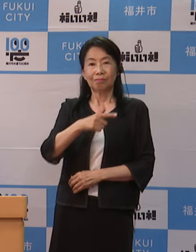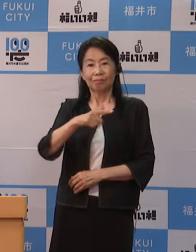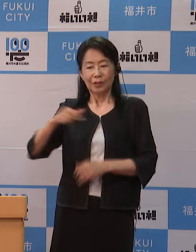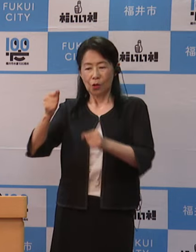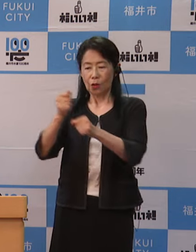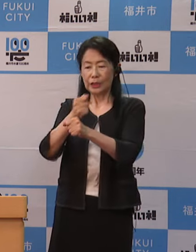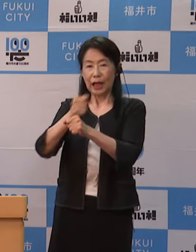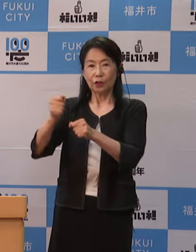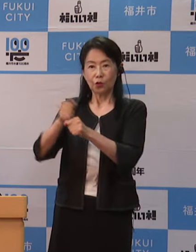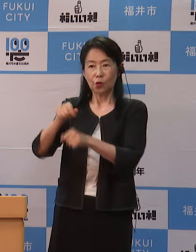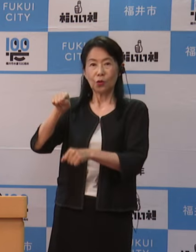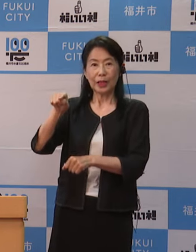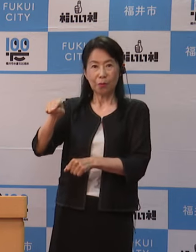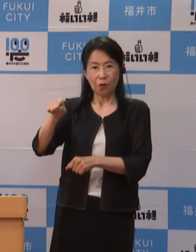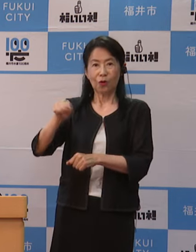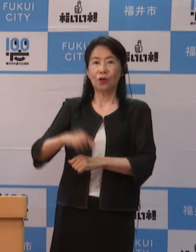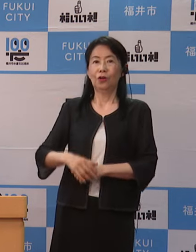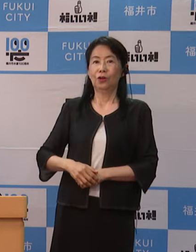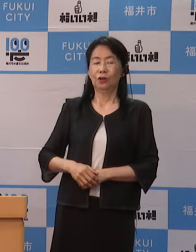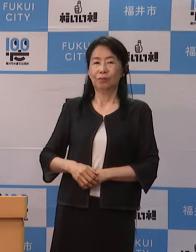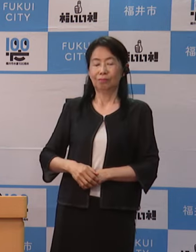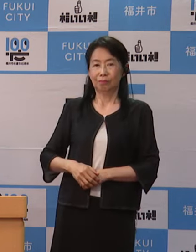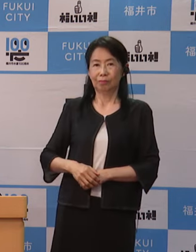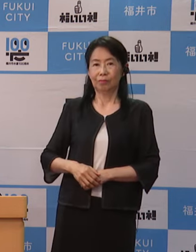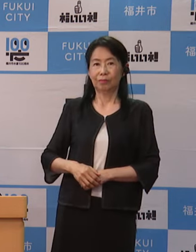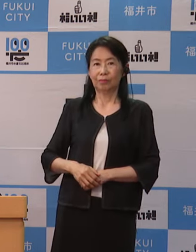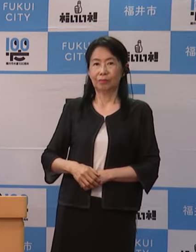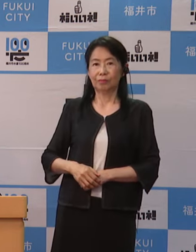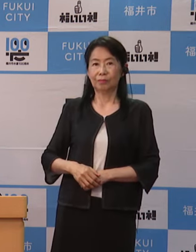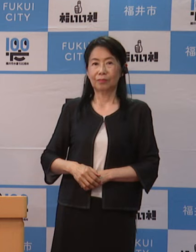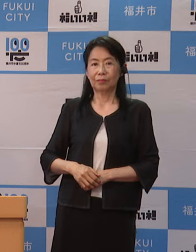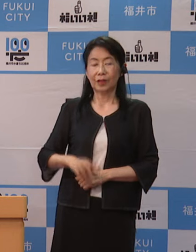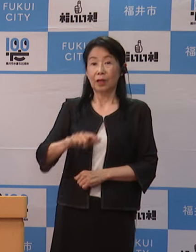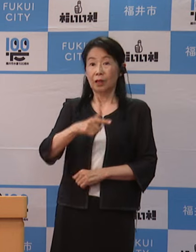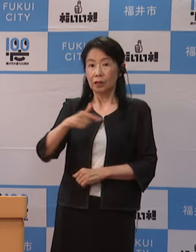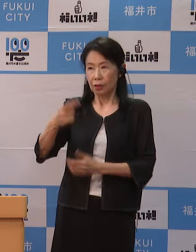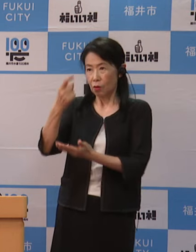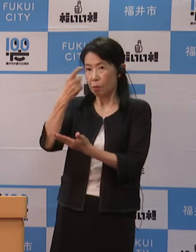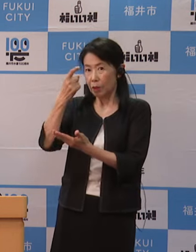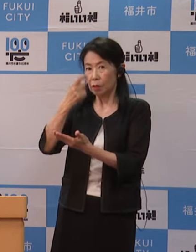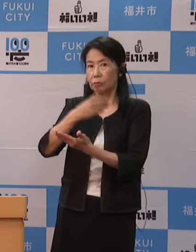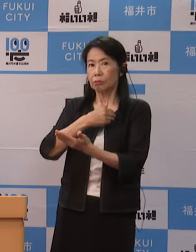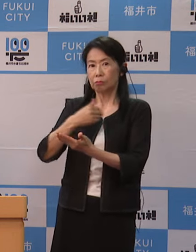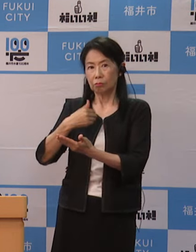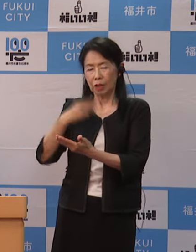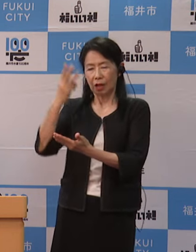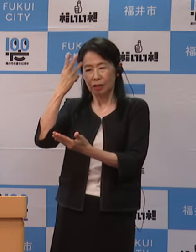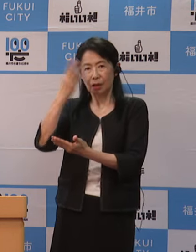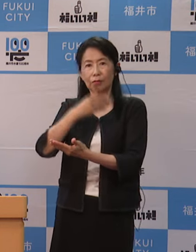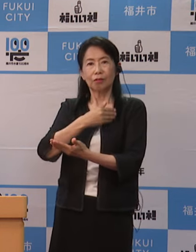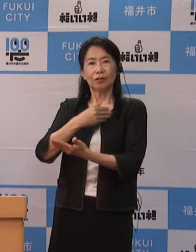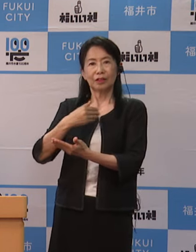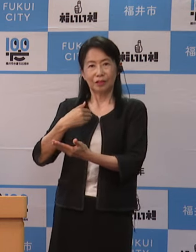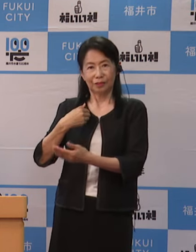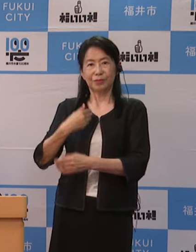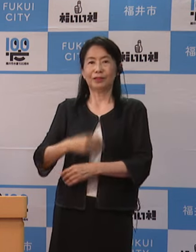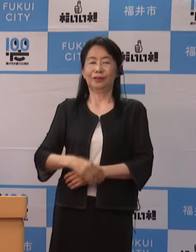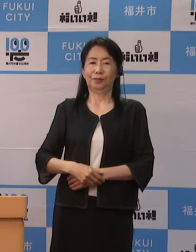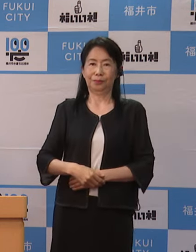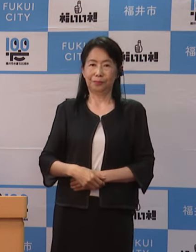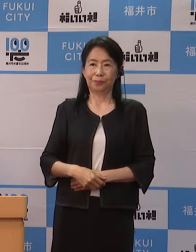産業面でも、いろんな、学び合うことがあるのではないかなというふうに思っています